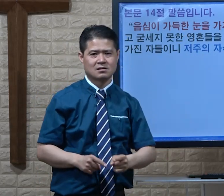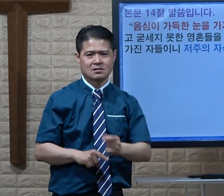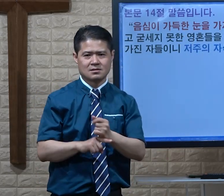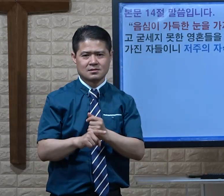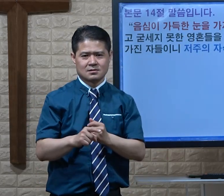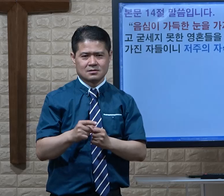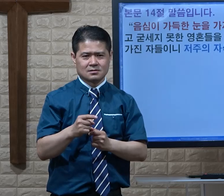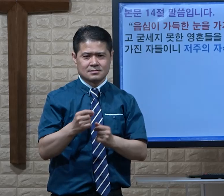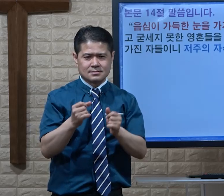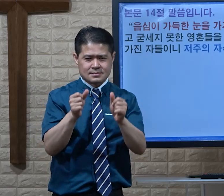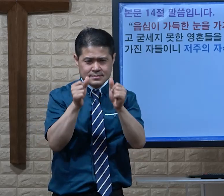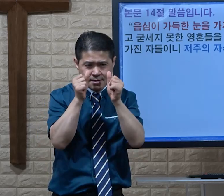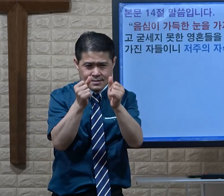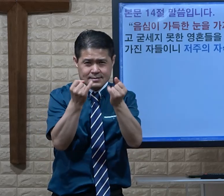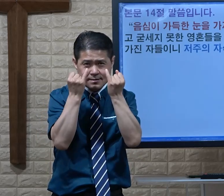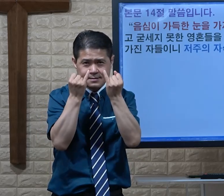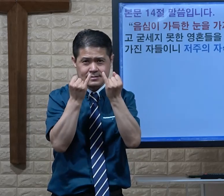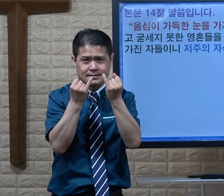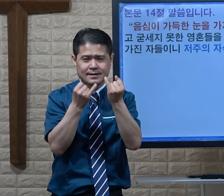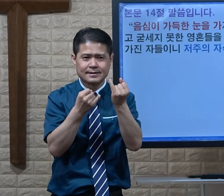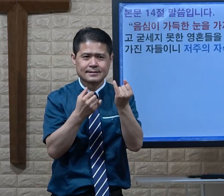중심이 가득한 눈을 가지고